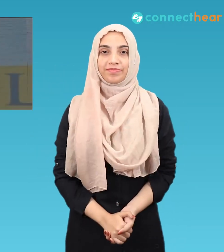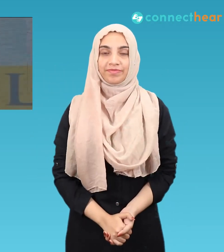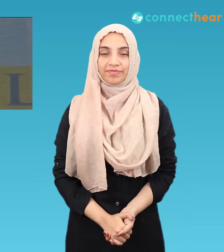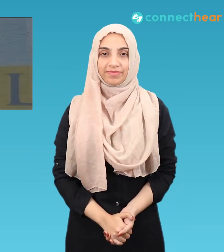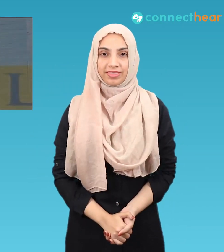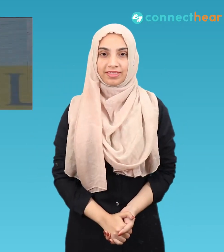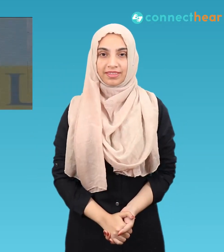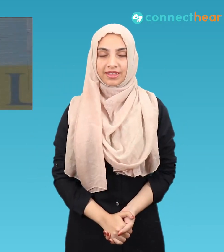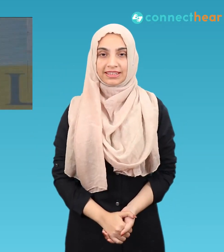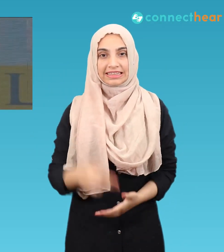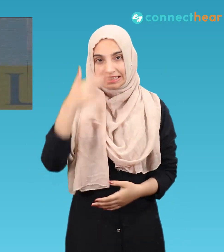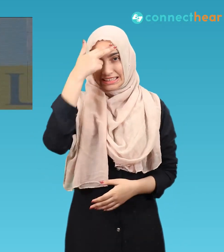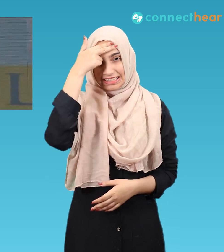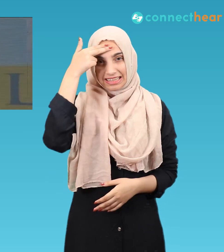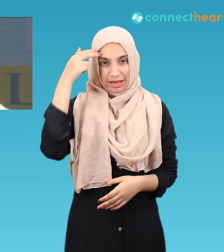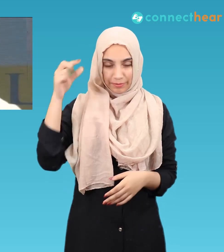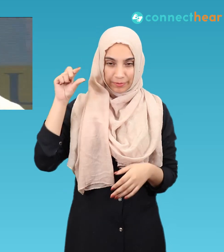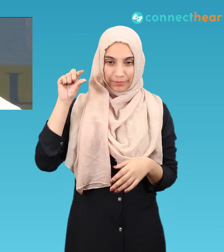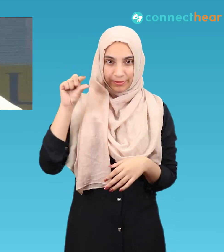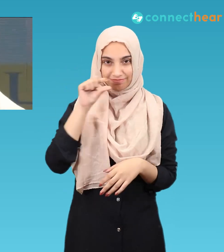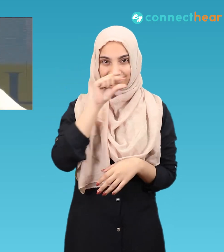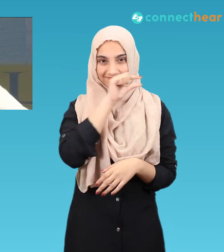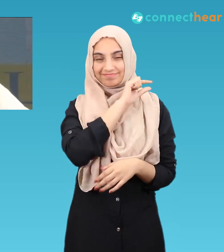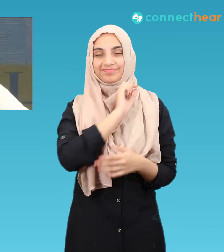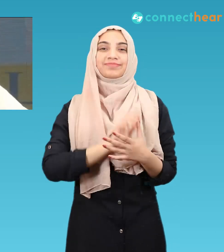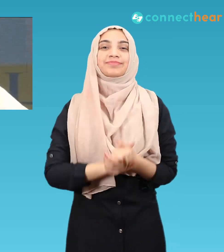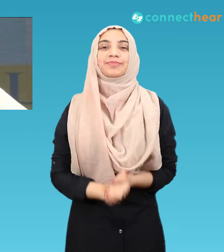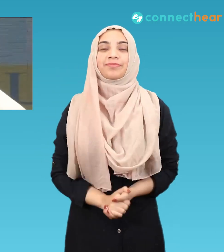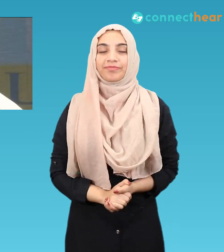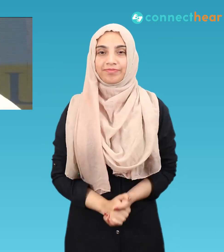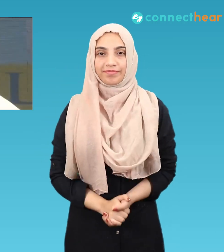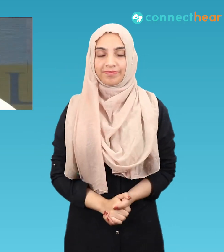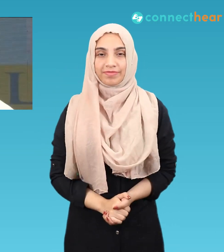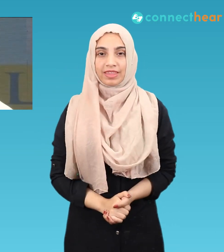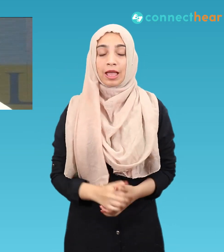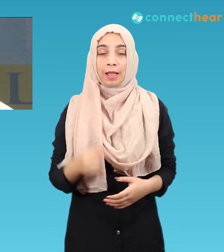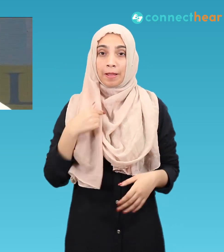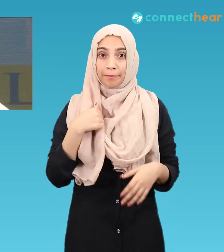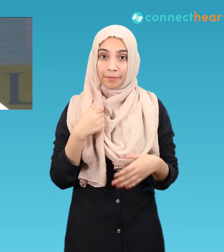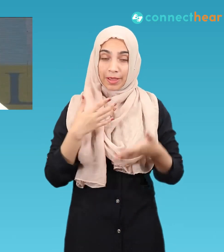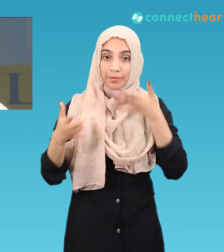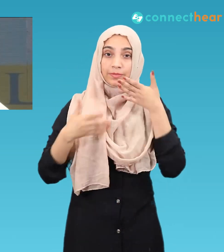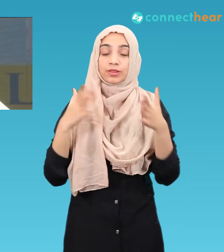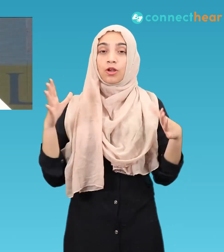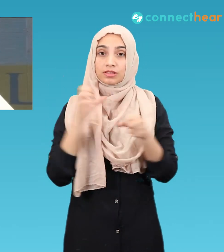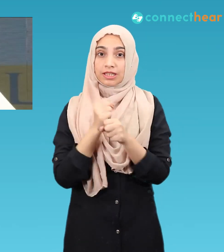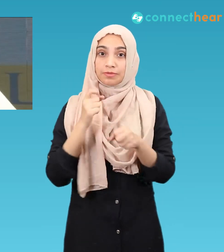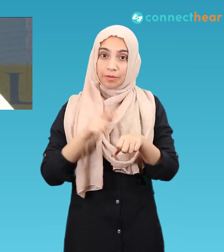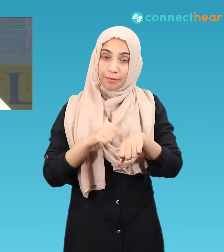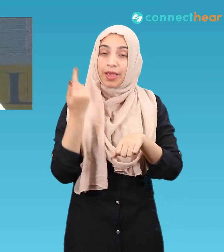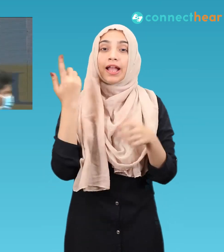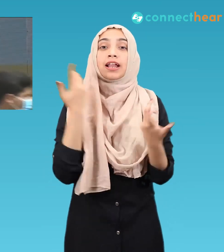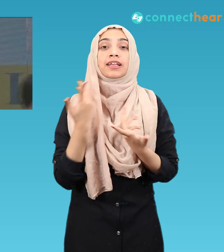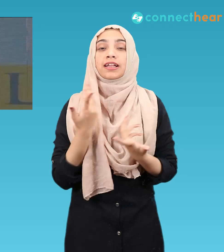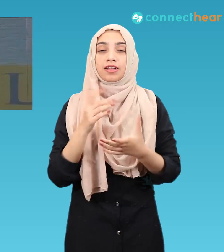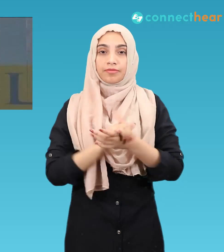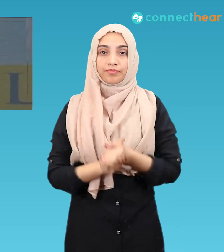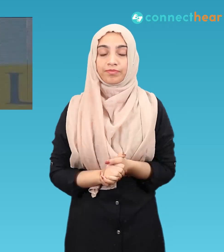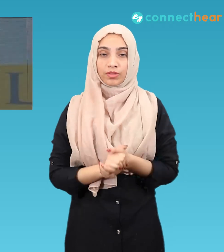इय्याका नअबुदु व इय्याका नस्तईन। मैं सबसे पहले जुल्फ़ी बुखारी